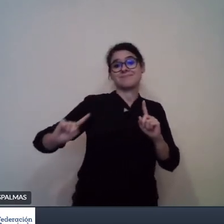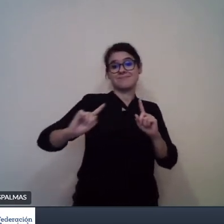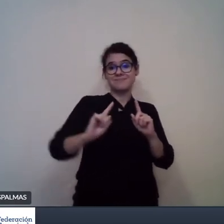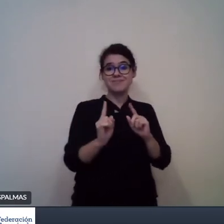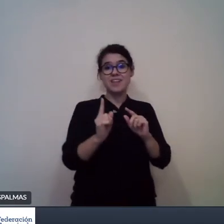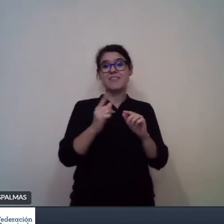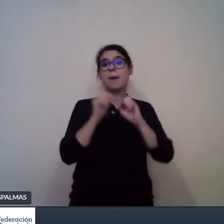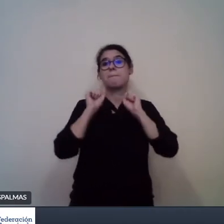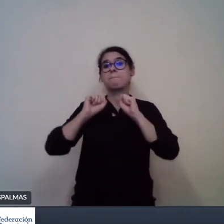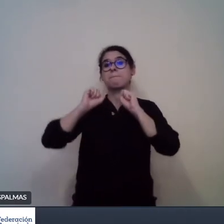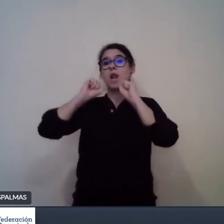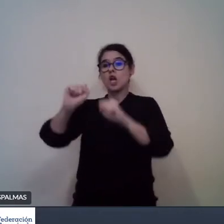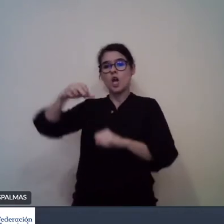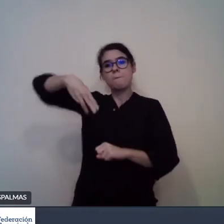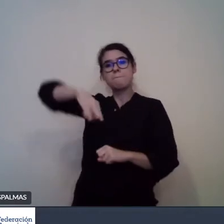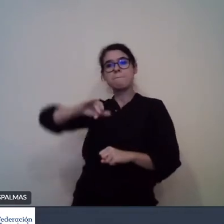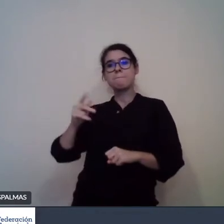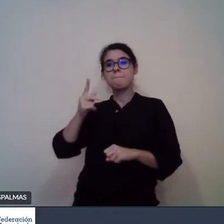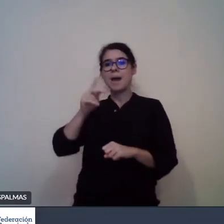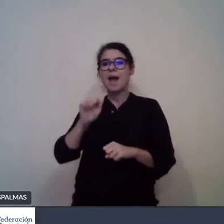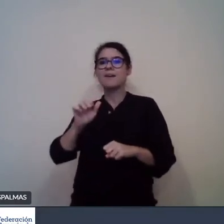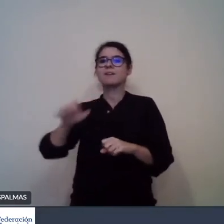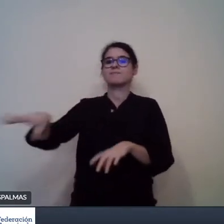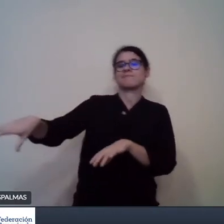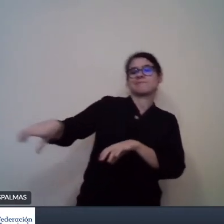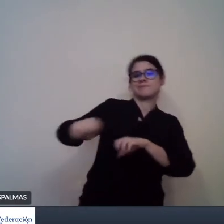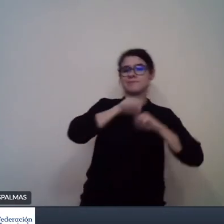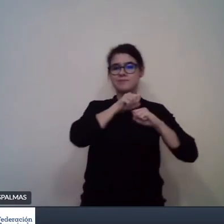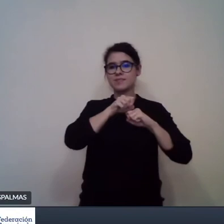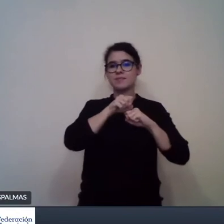Toby, Mike le arrastra dentro y se lo lleva para el mismatch.